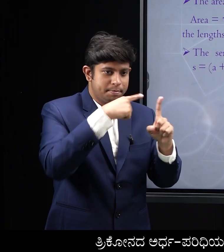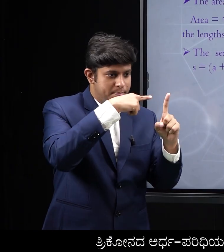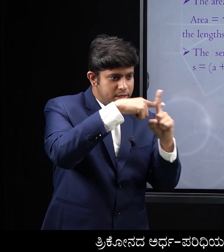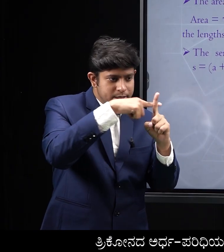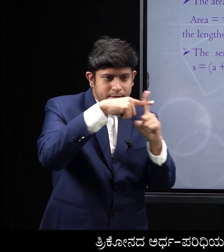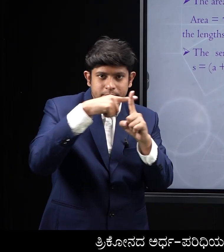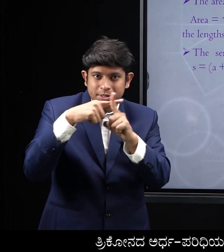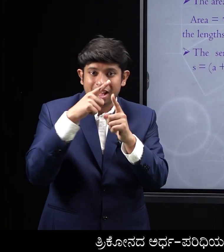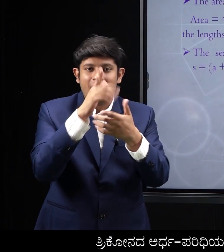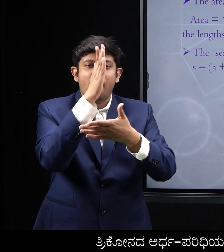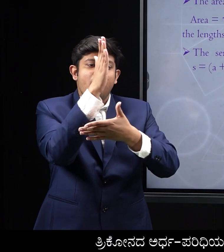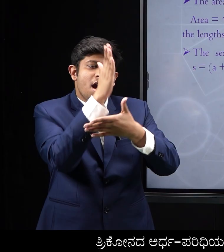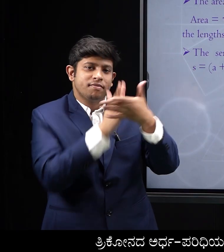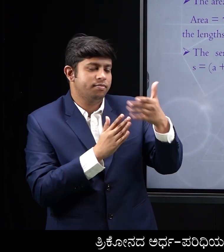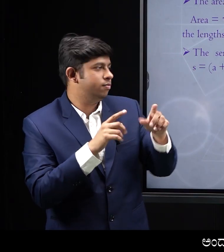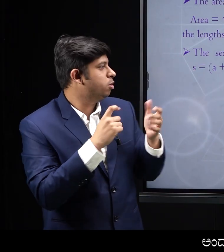ಅರ್ಧದಷ್ಟು ಮೊತ್ತವಾಗಿದೆ. ಅಂದರೆ